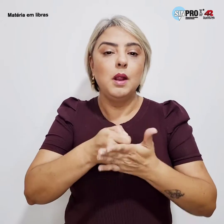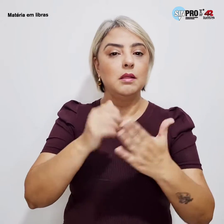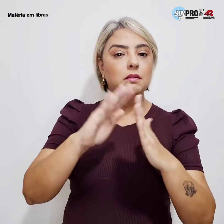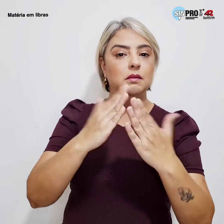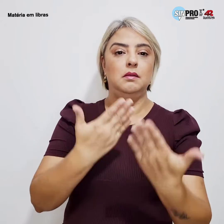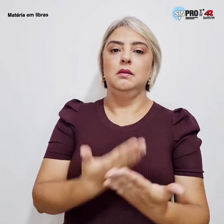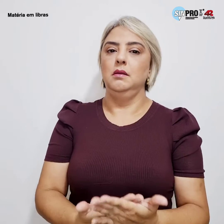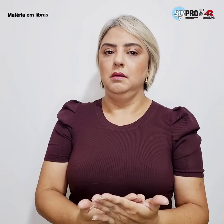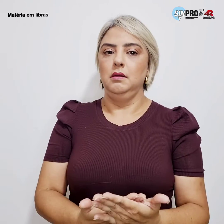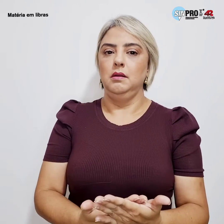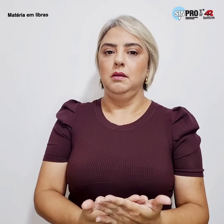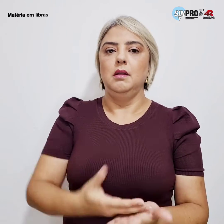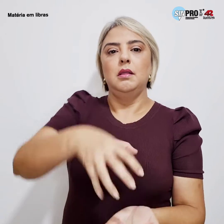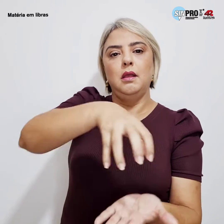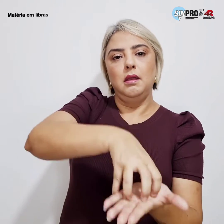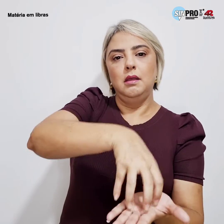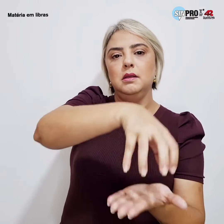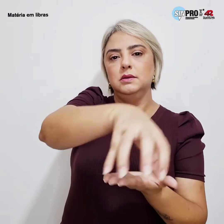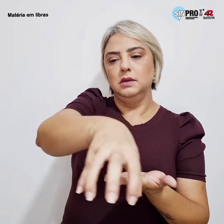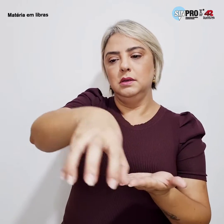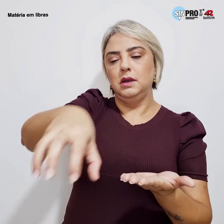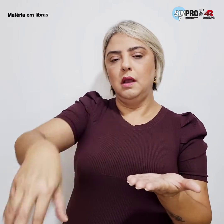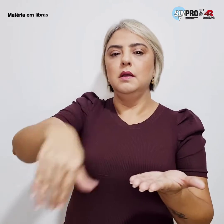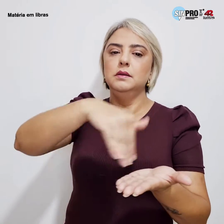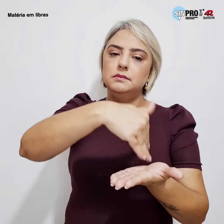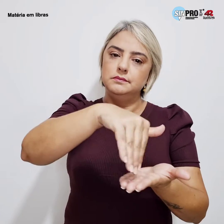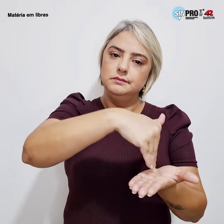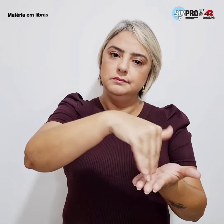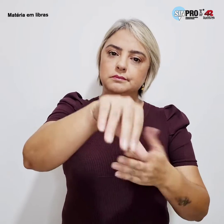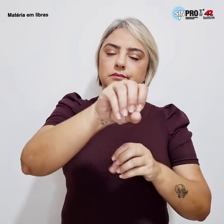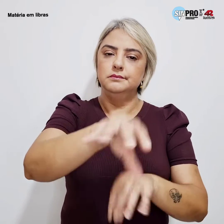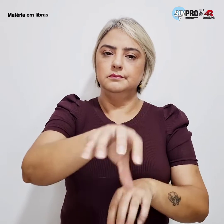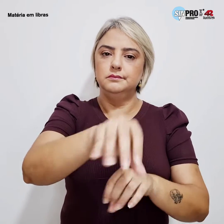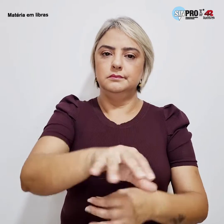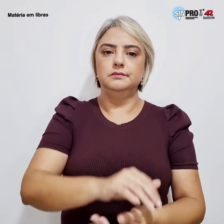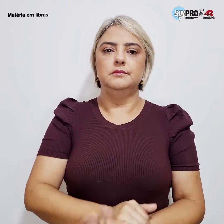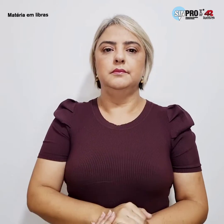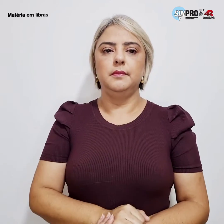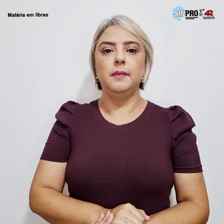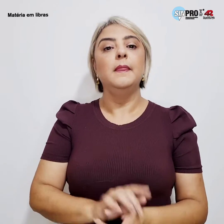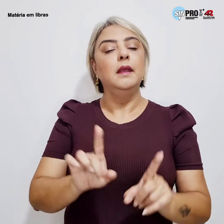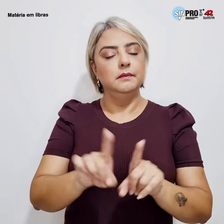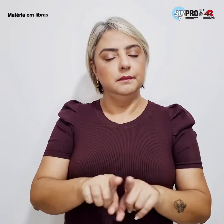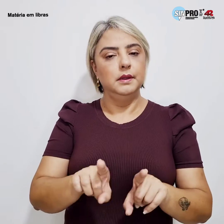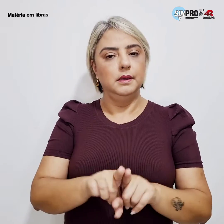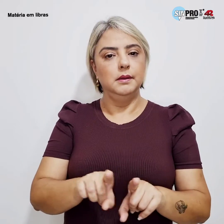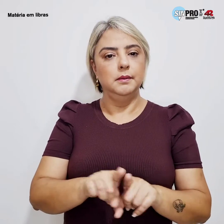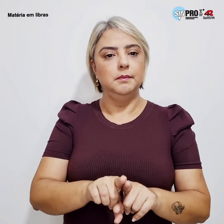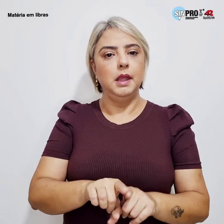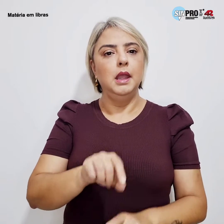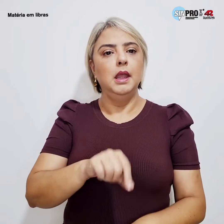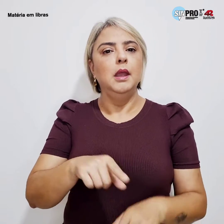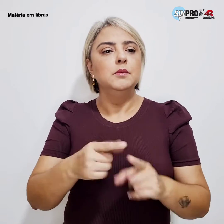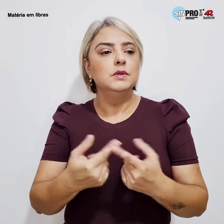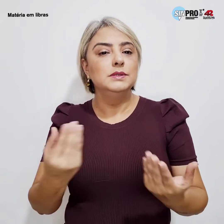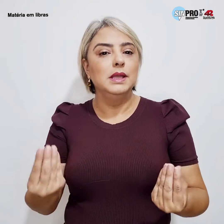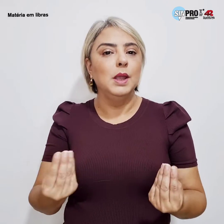da regional e da Secretaria de Educação. Além disso, por se tratar de uma modalidade